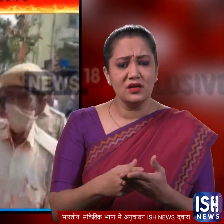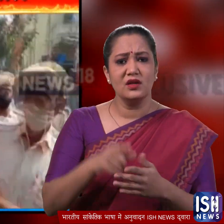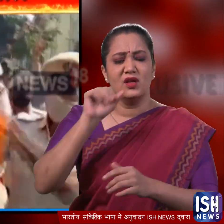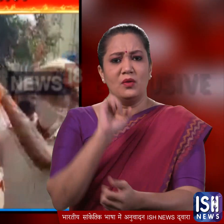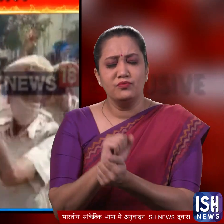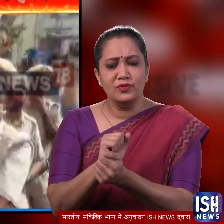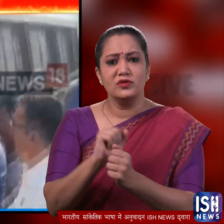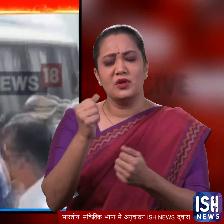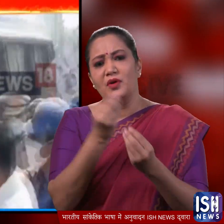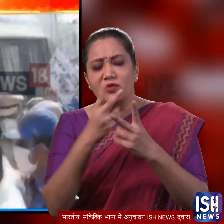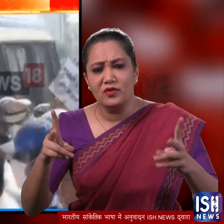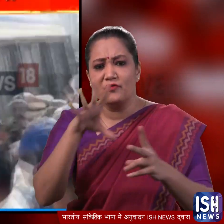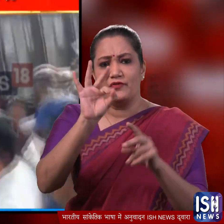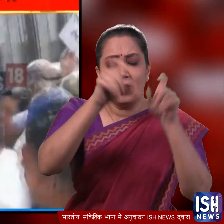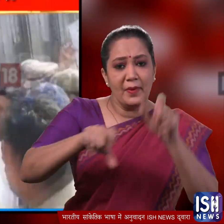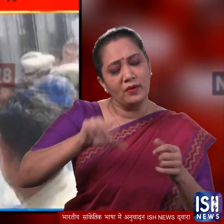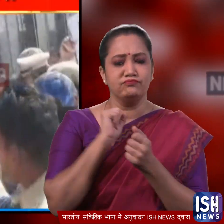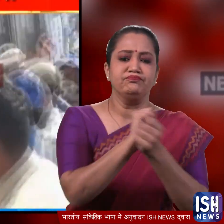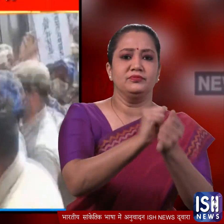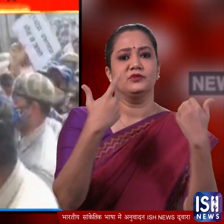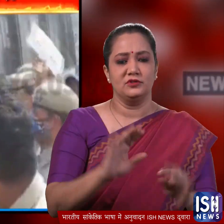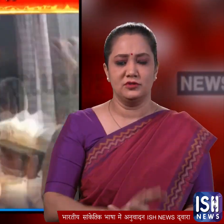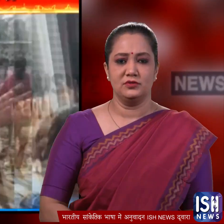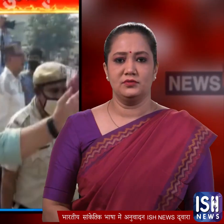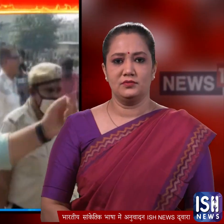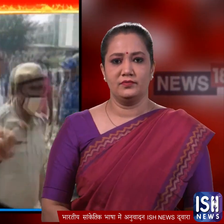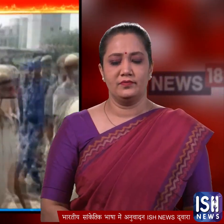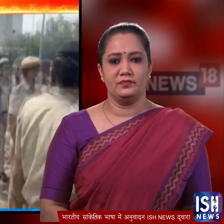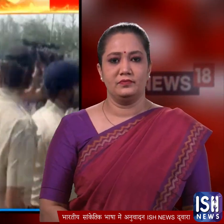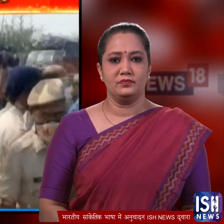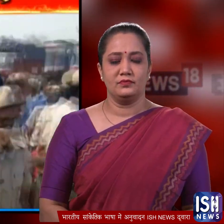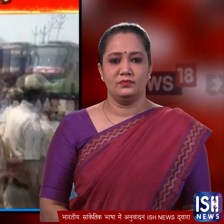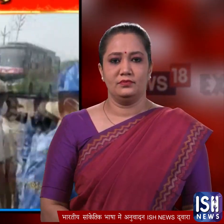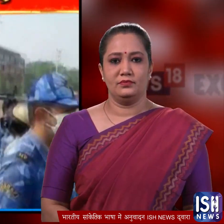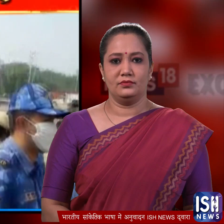किया, तब पुलिस ने करीब 50 प्रदर्शनकारियों को हिरासत में ले लिया।